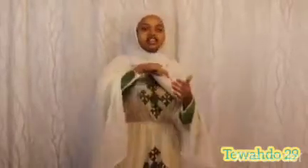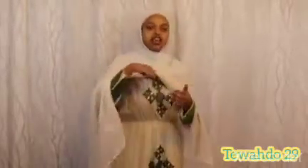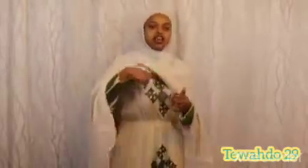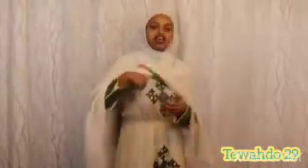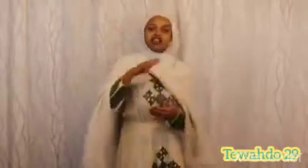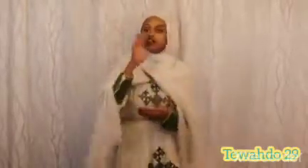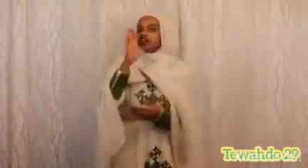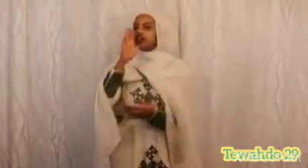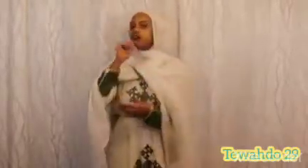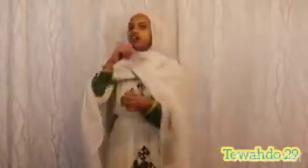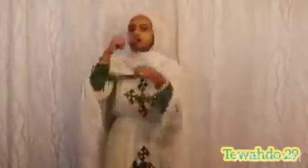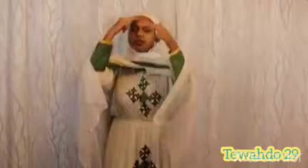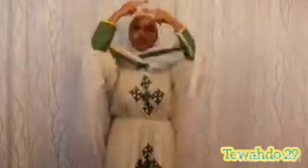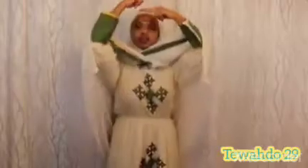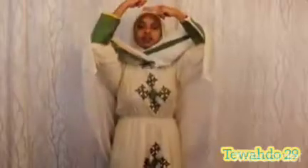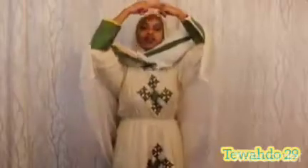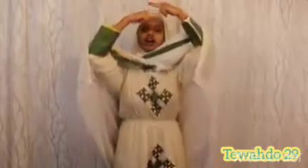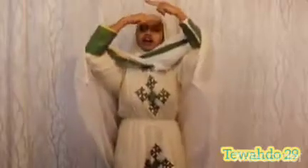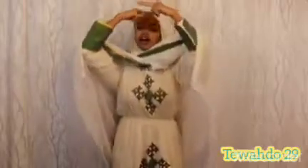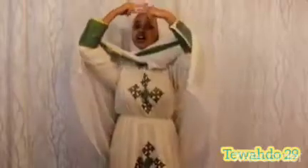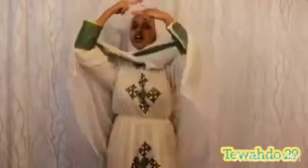ትመሰገናለች የእኛ እናት በራማ